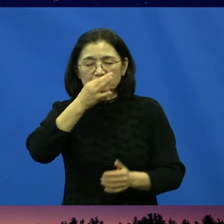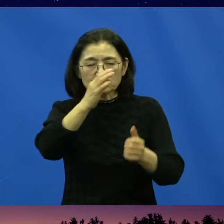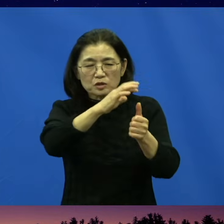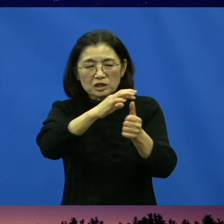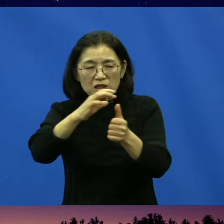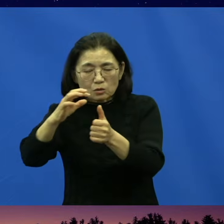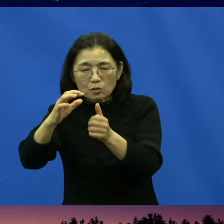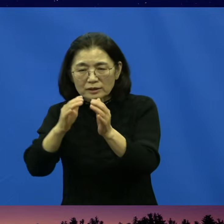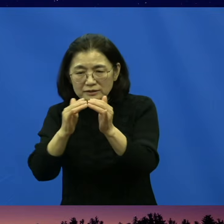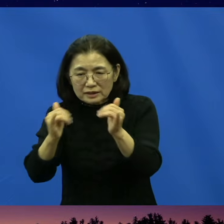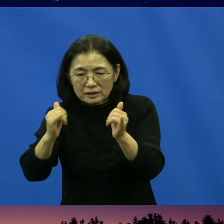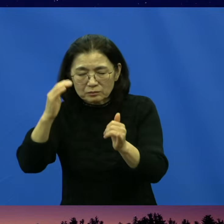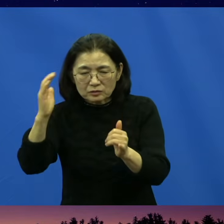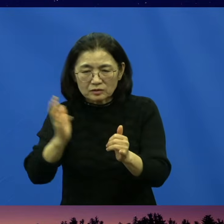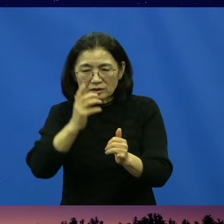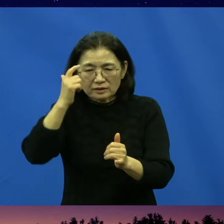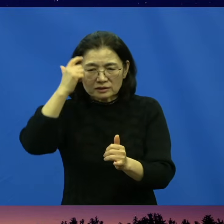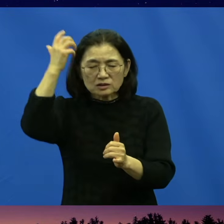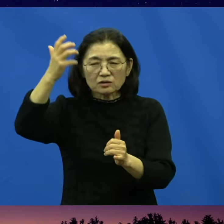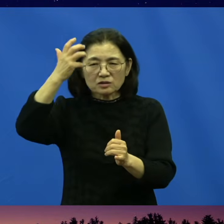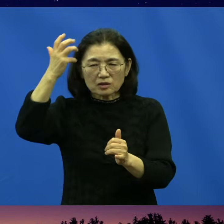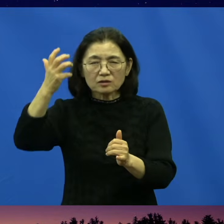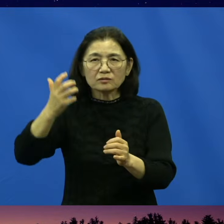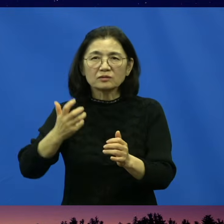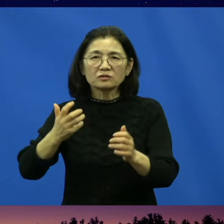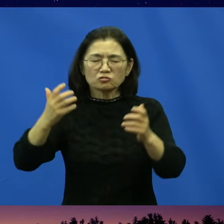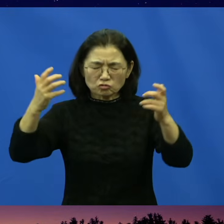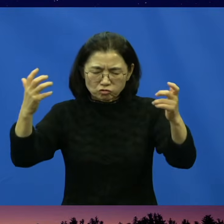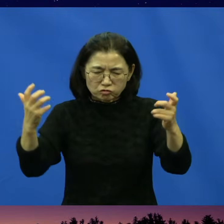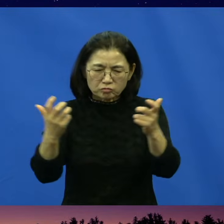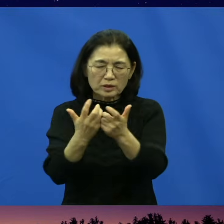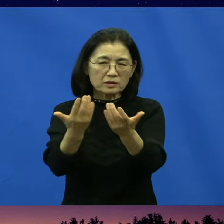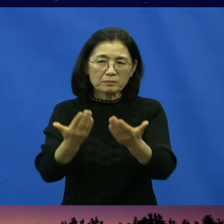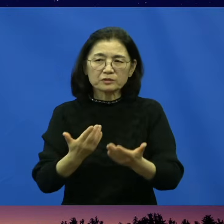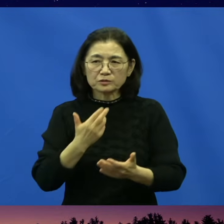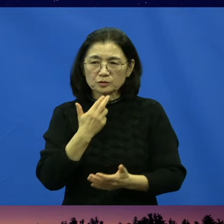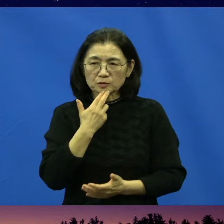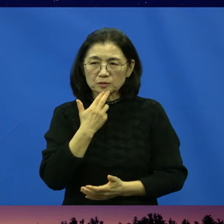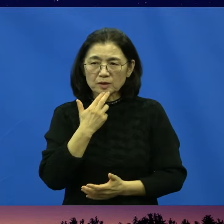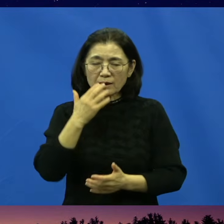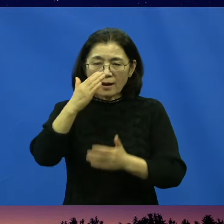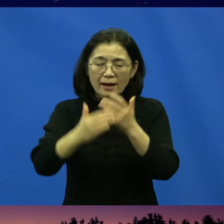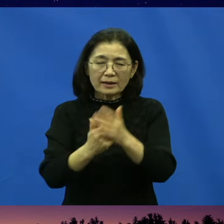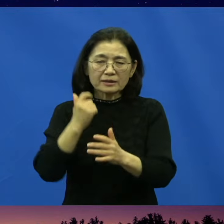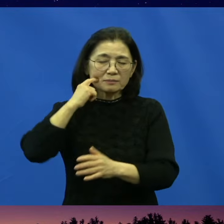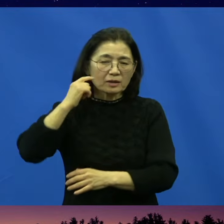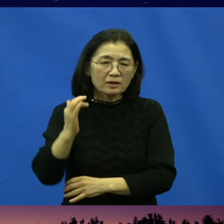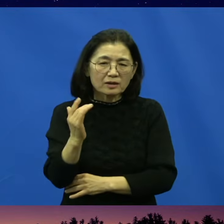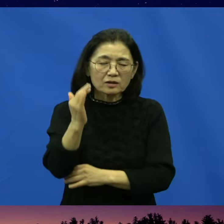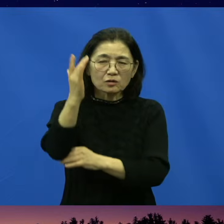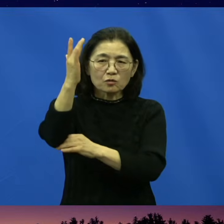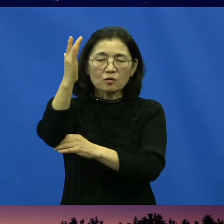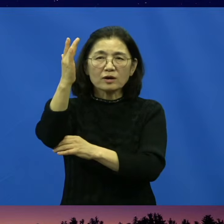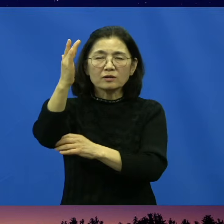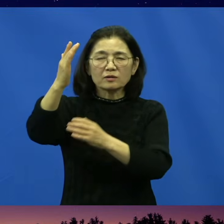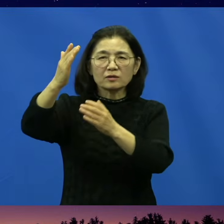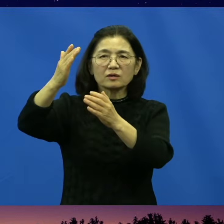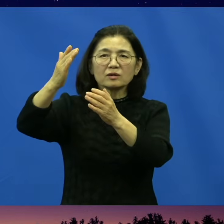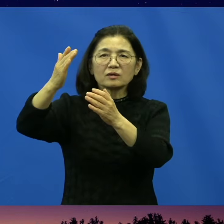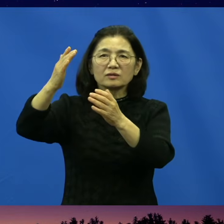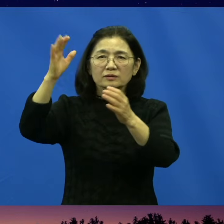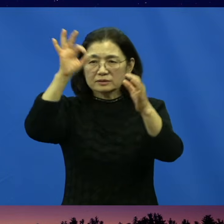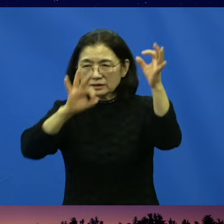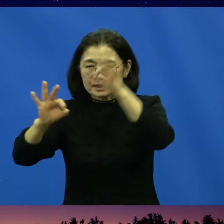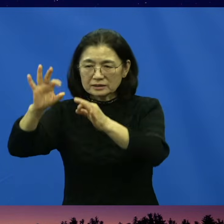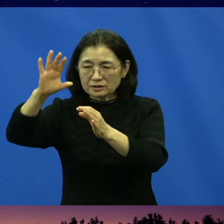다시 말하면 종교적인 정욕이 아니라 하나님의 영광을 구할 때에 우리는 성령